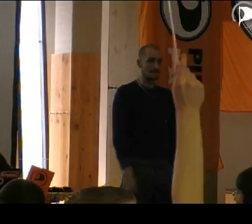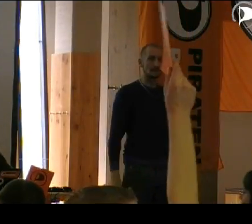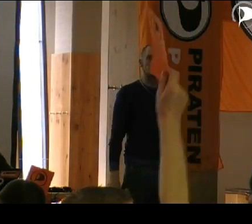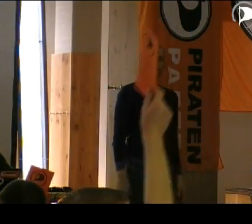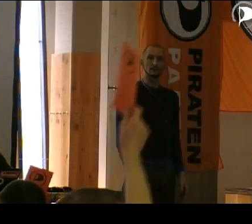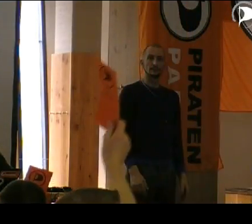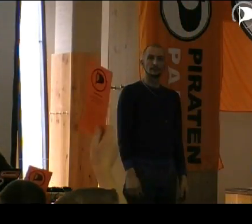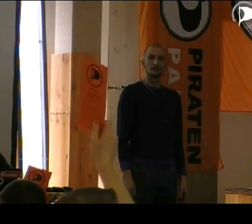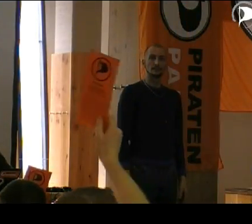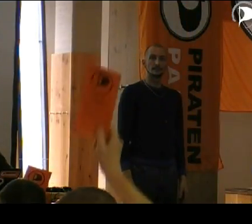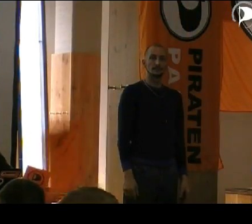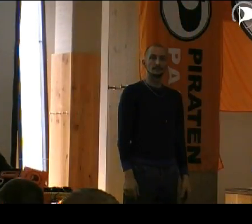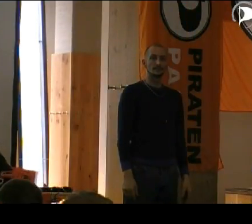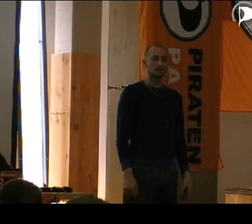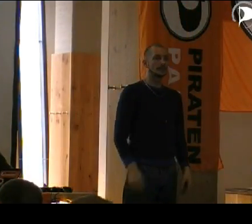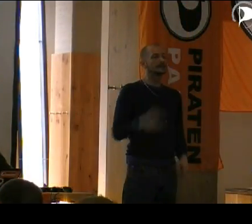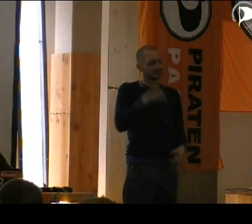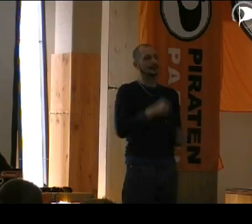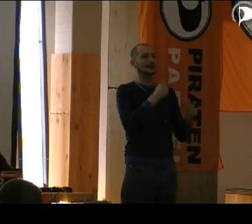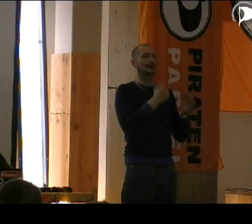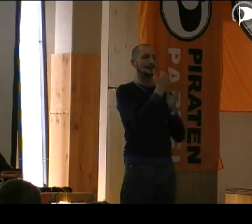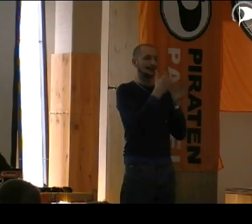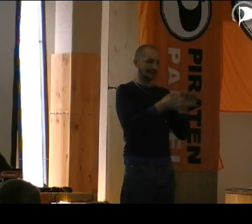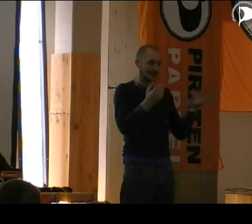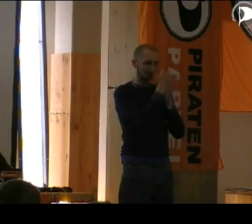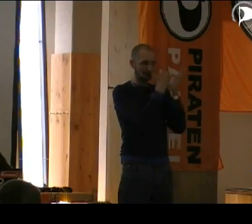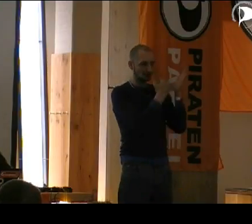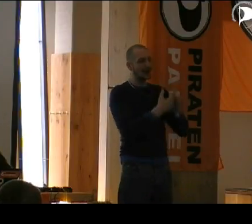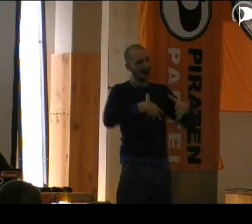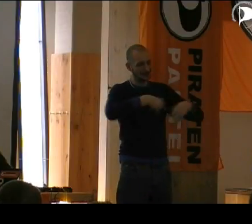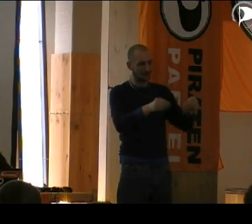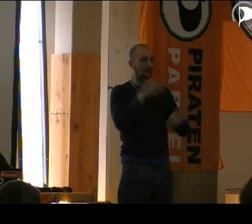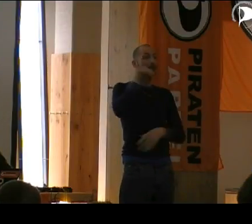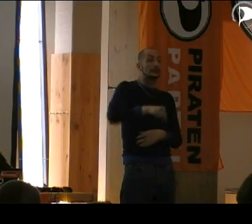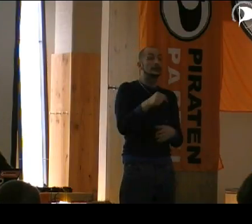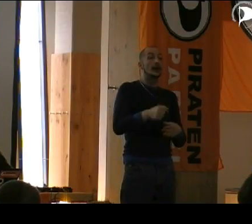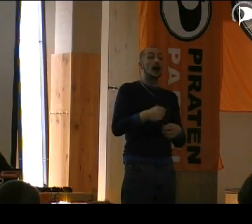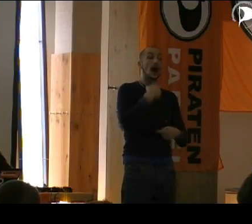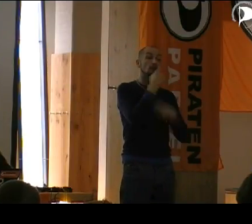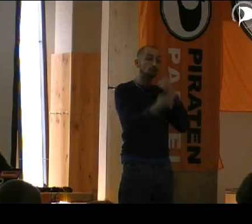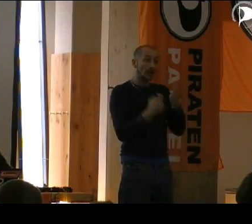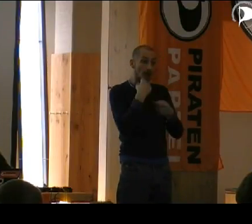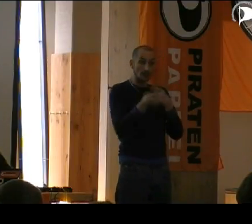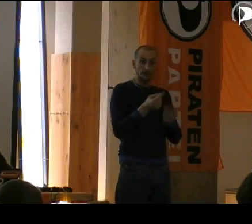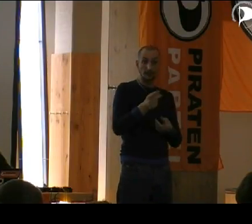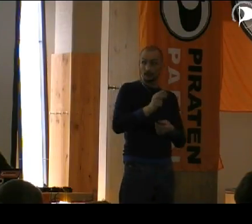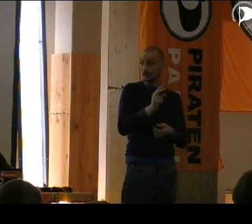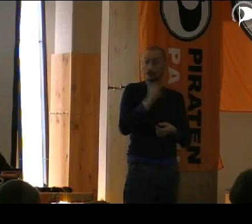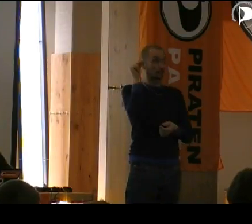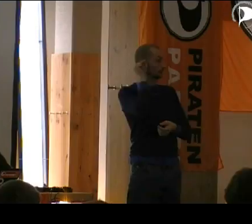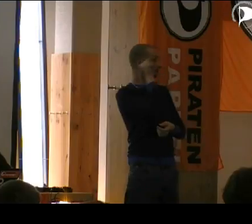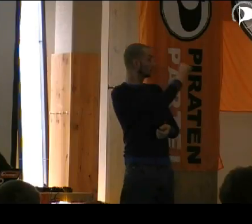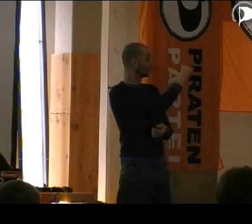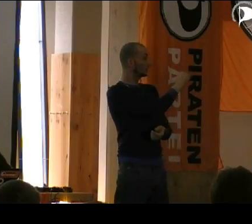das wohl härteste sache angenommen wenn wir nächste tagesordnungspunkt aussprache wir haben da vorne sein